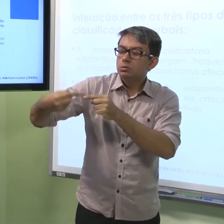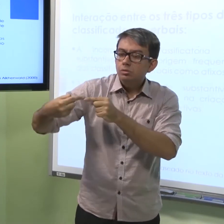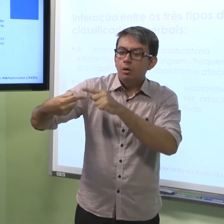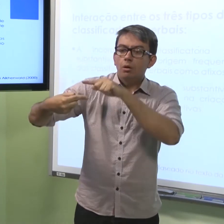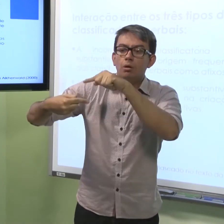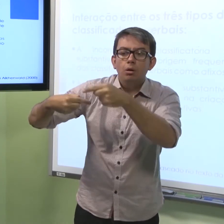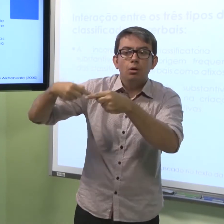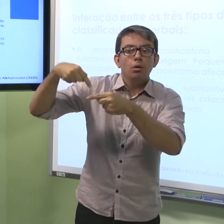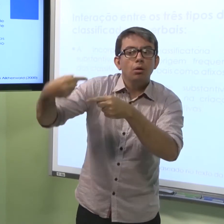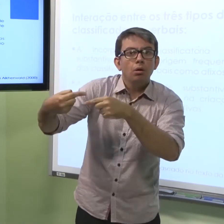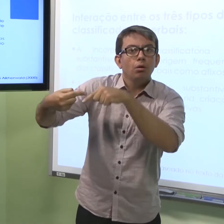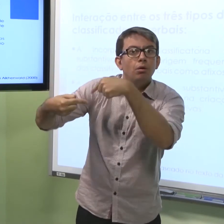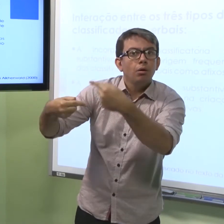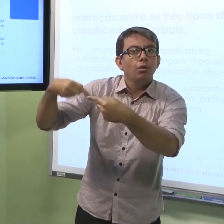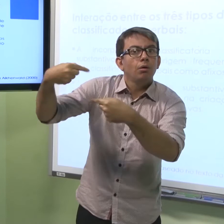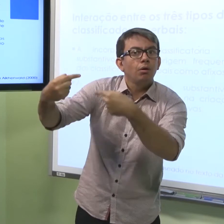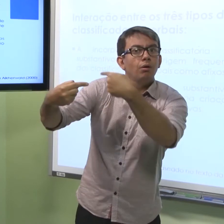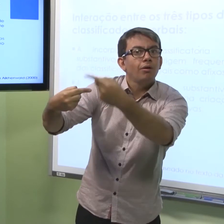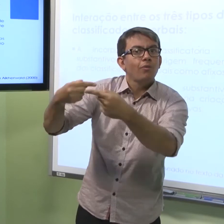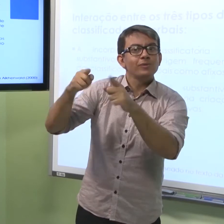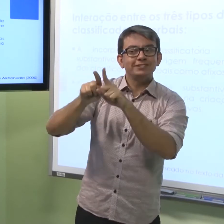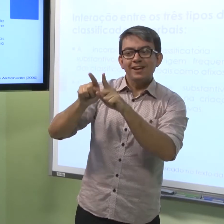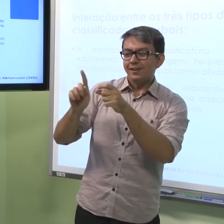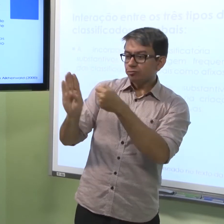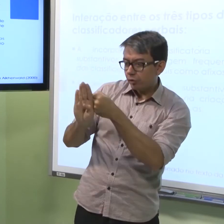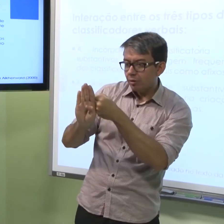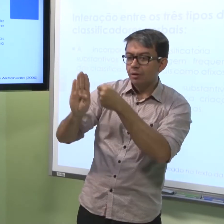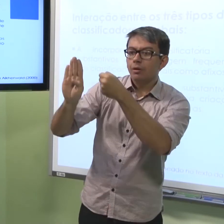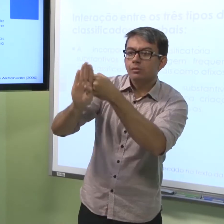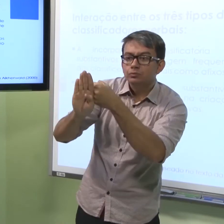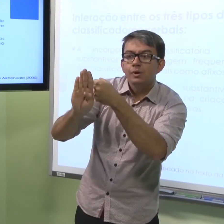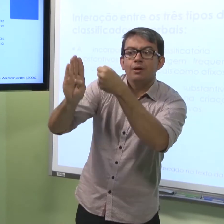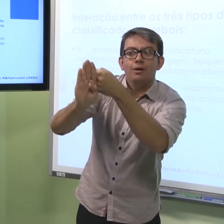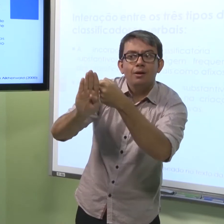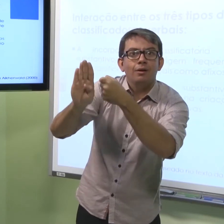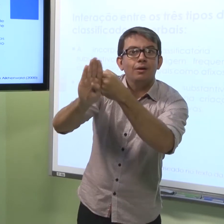E assim ele vai originando outros substantivos.